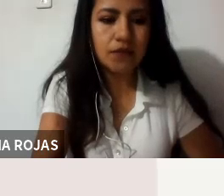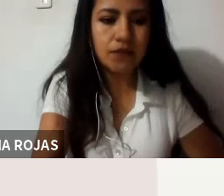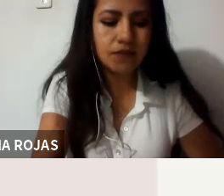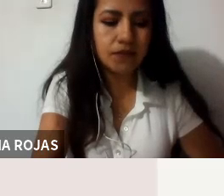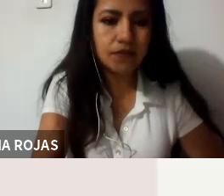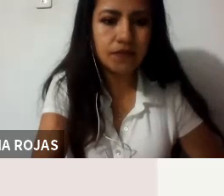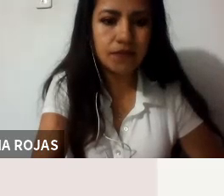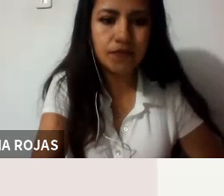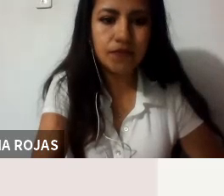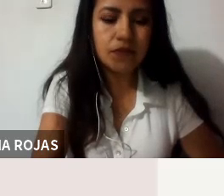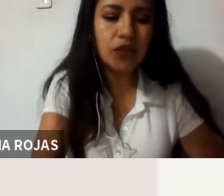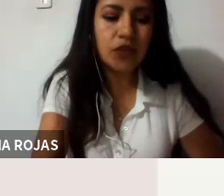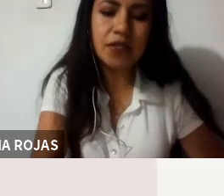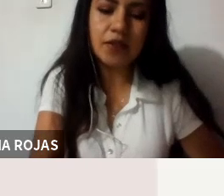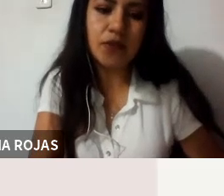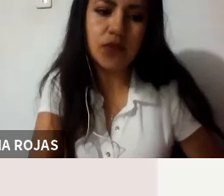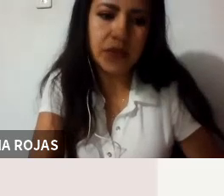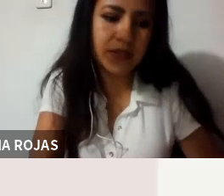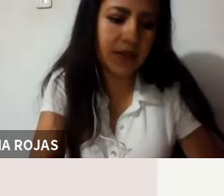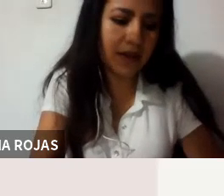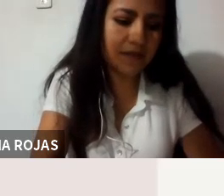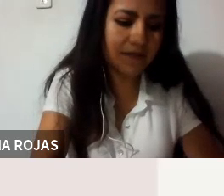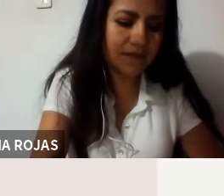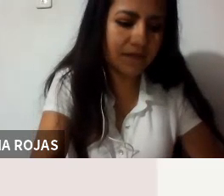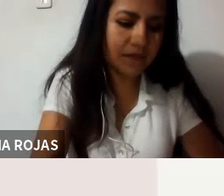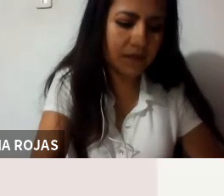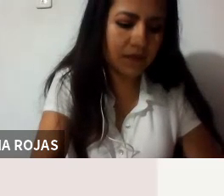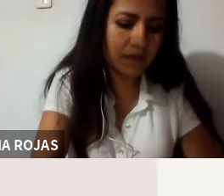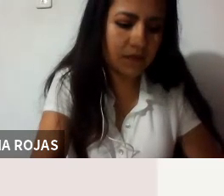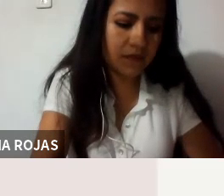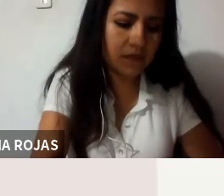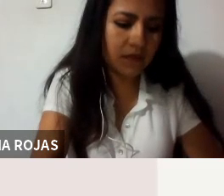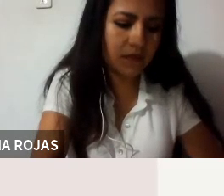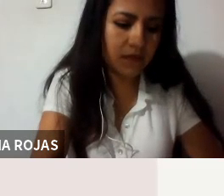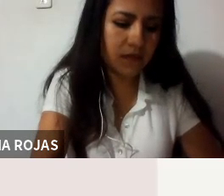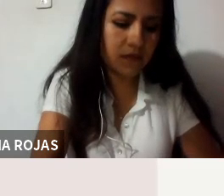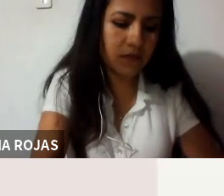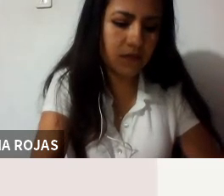pastilla. Otra vez regresamos a practicar.